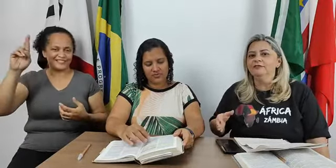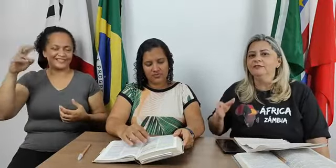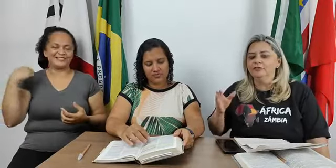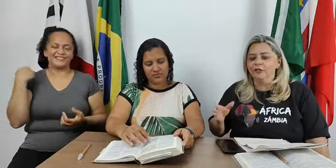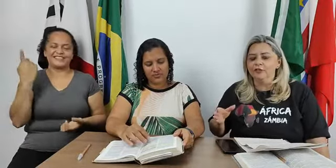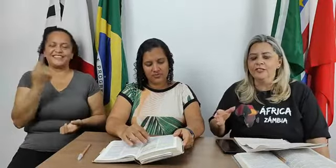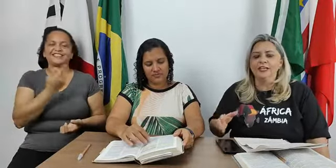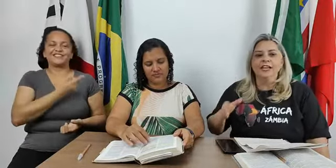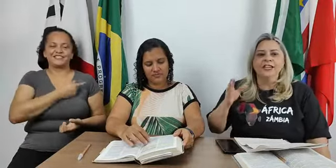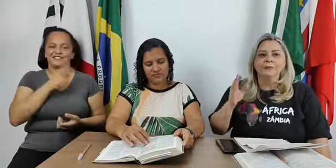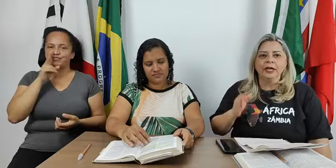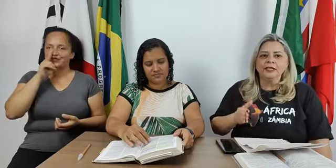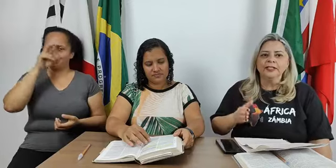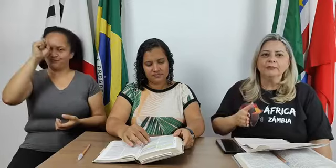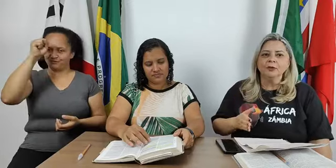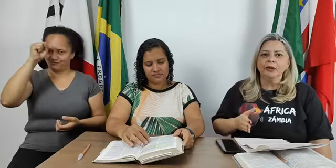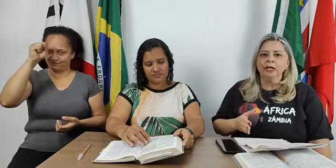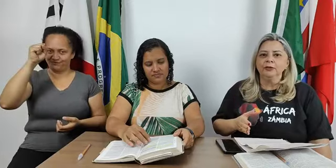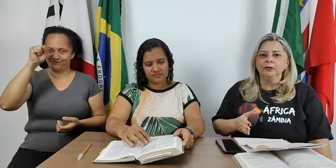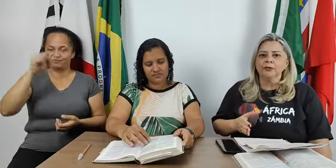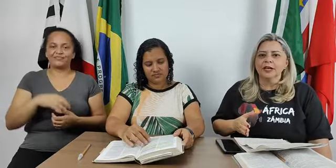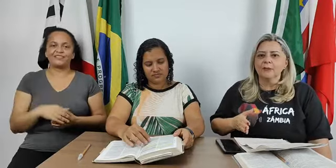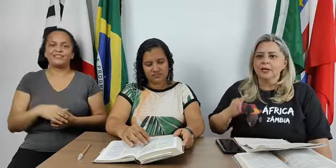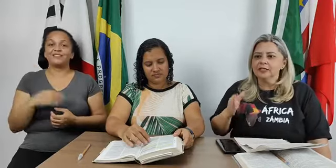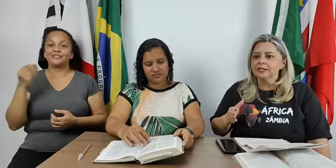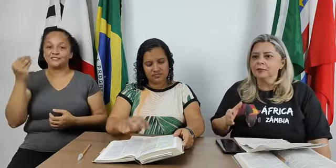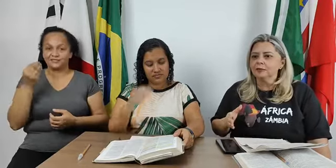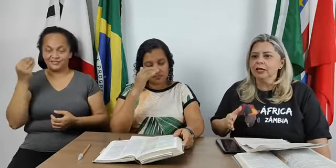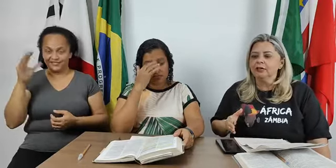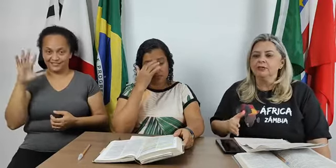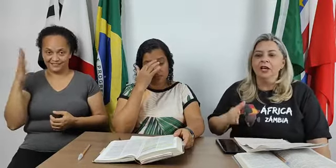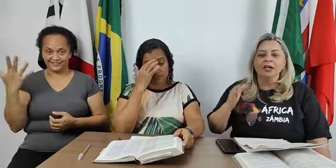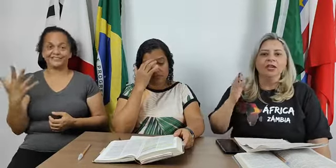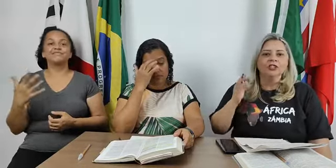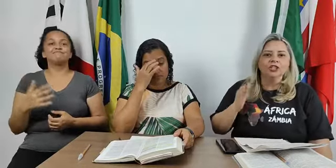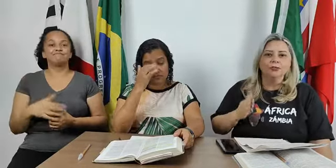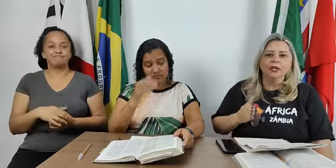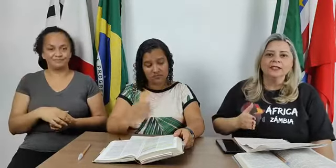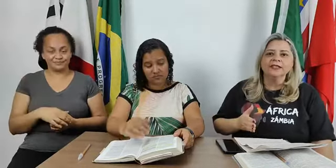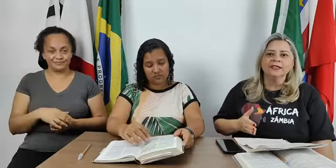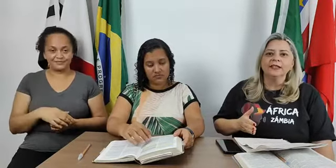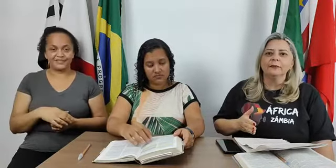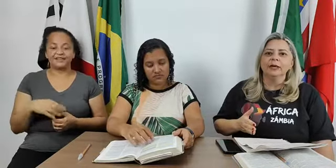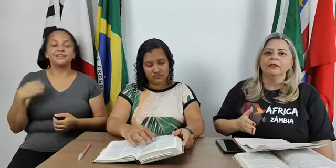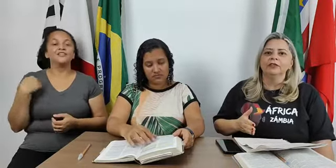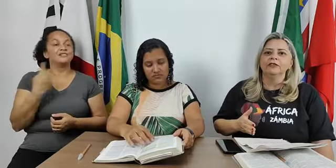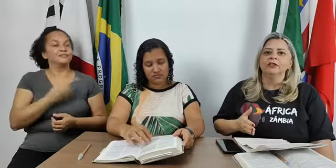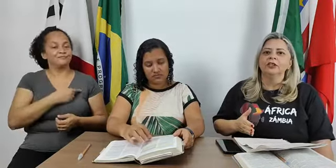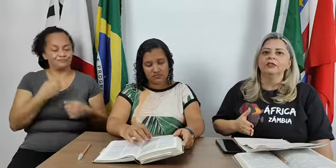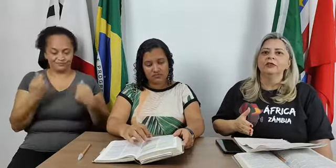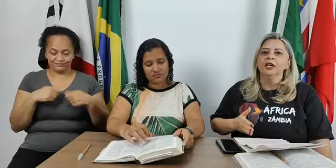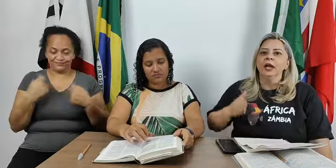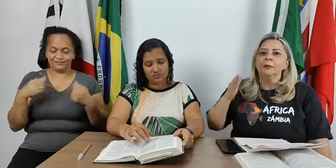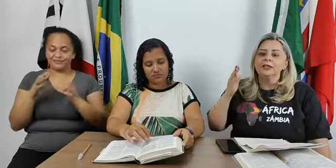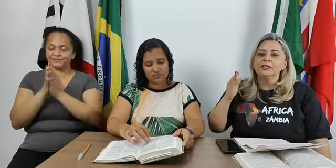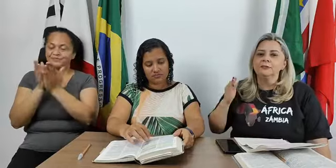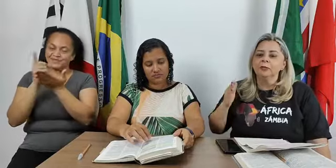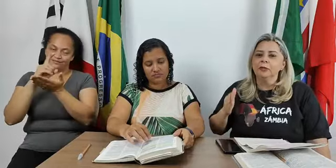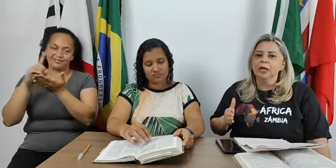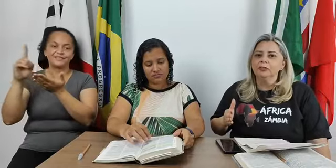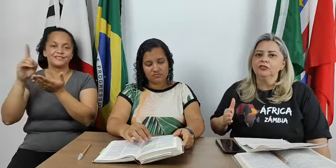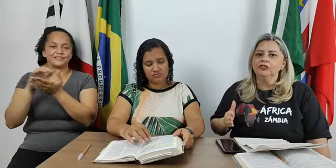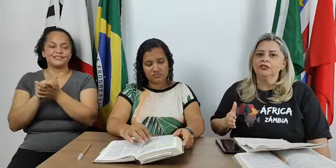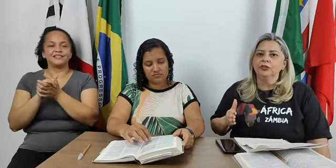nossa força. Para esses momentos, que a gente precisa da palavra do Senhor. É para